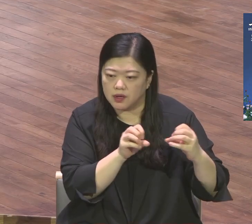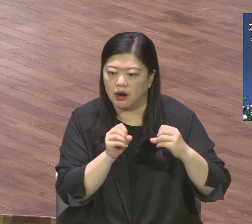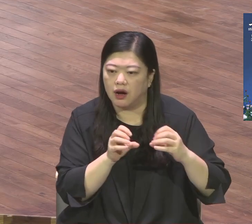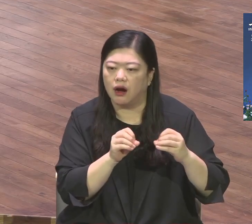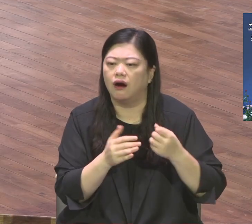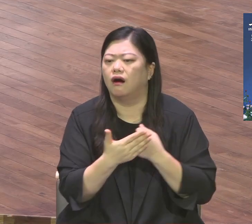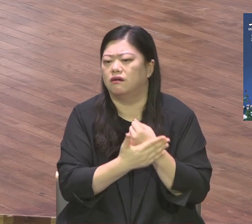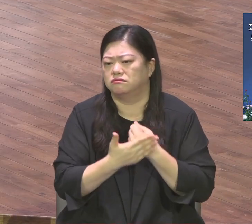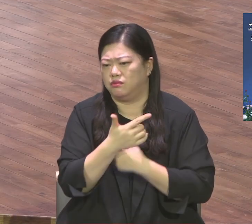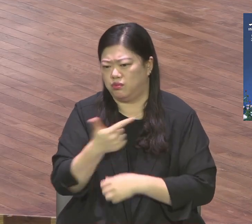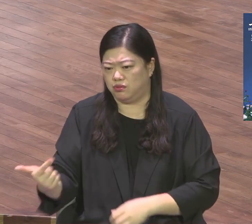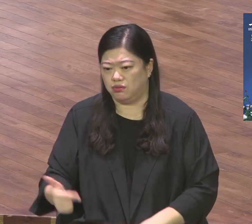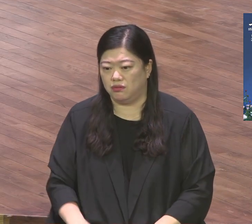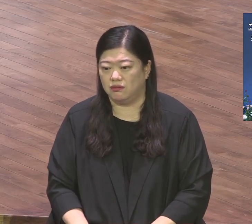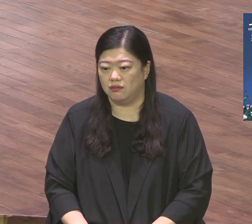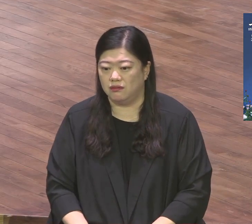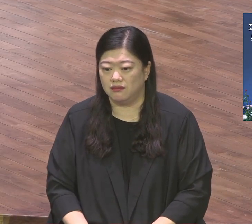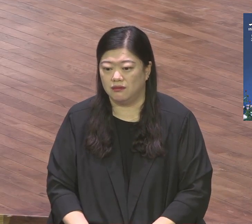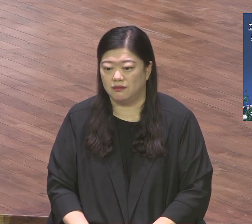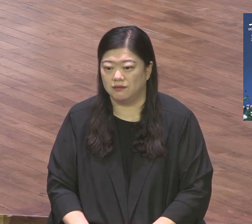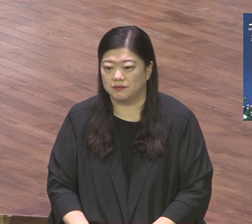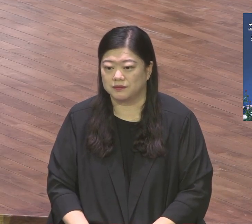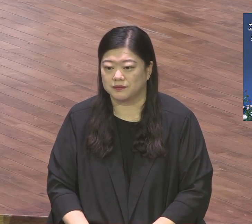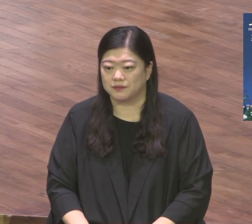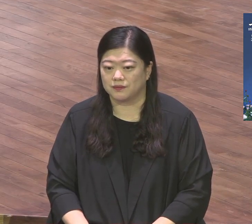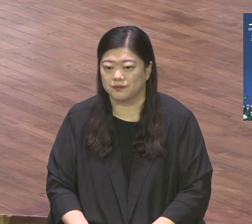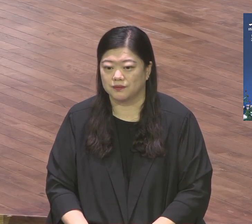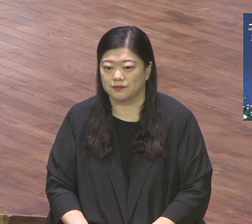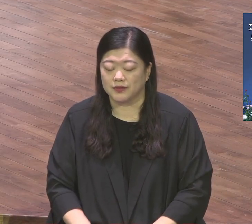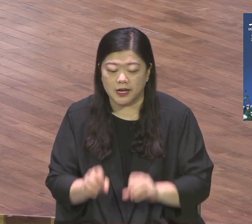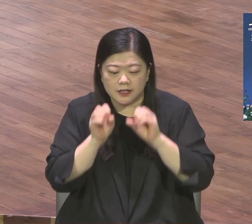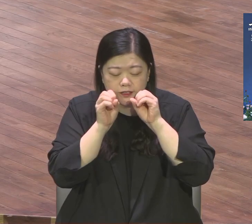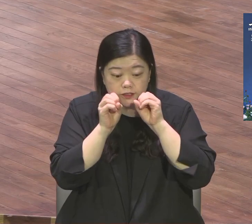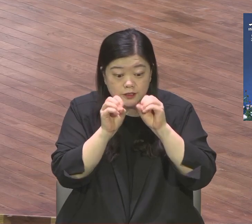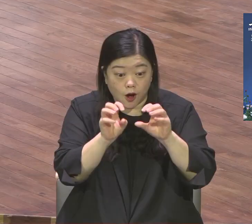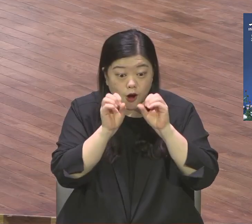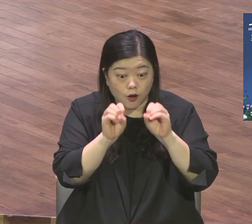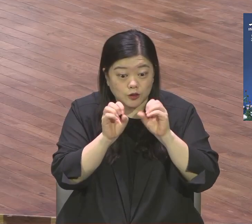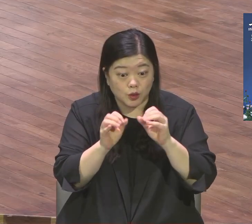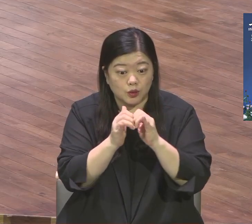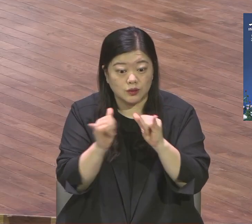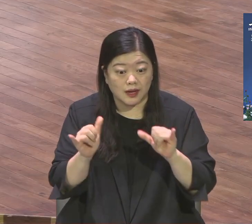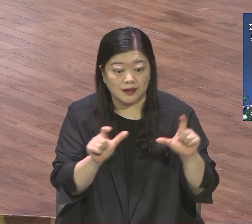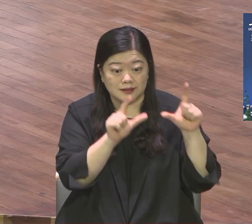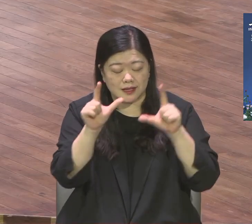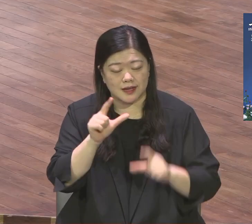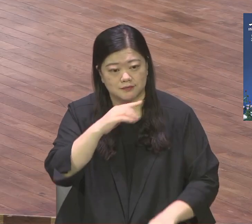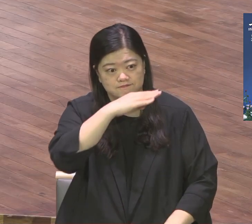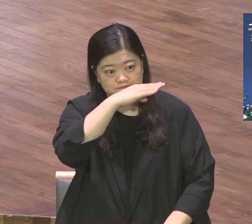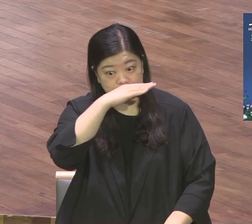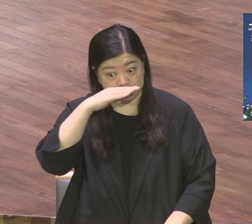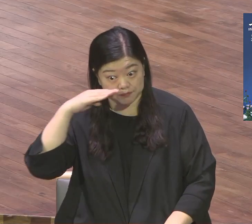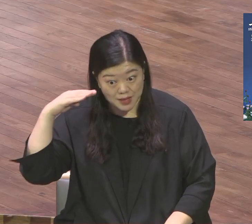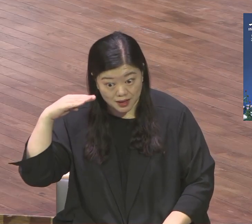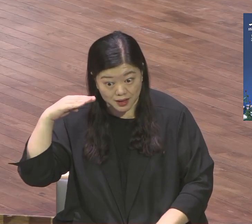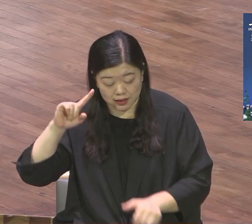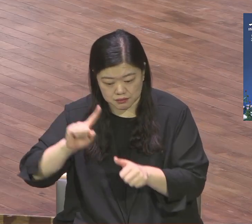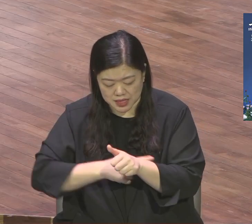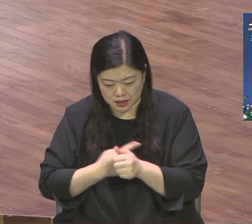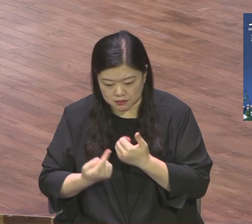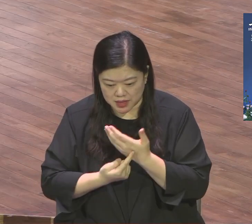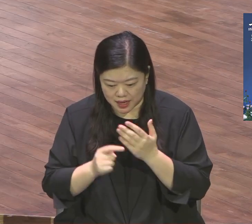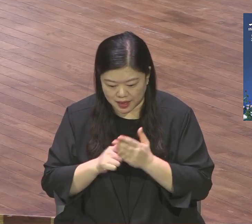삶이다. 실제 전도자 삶을 살게 되면요, 이상하게 마음속 깊은 곳에 뭐가